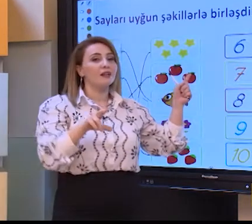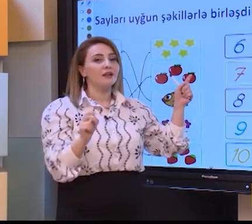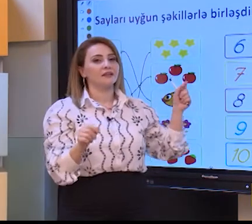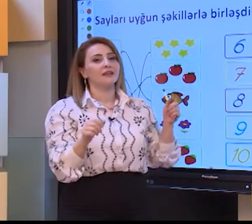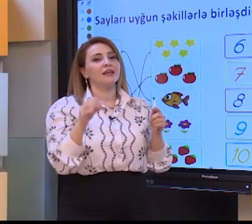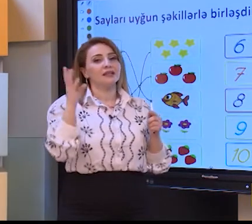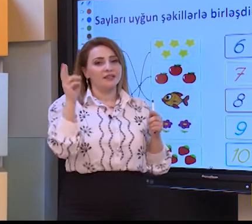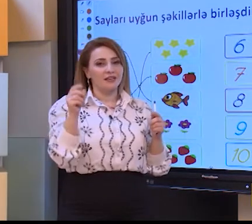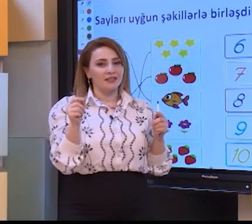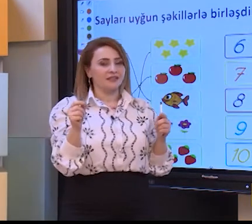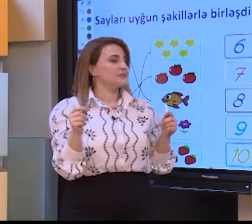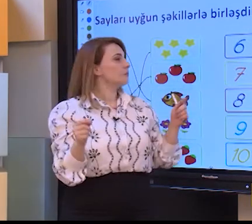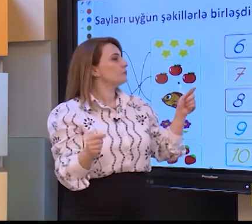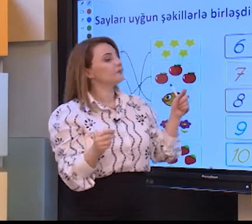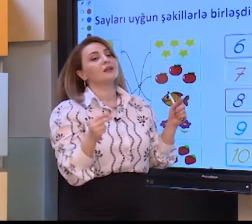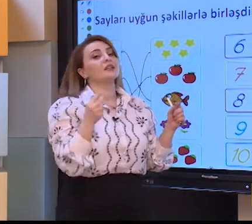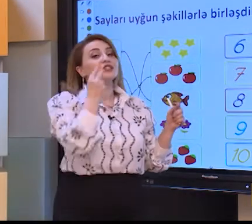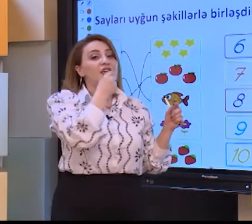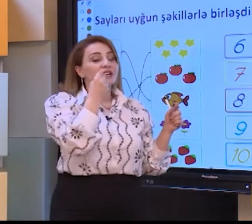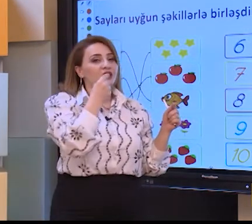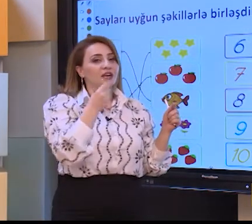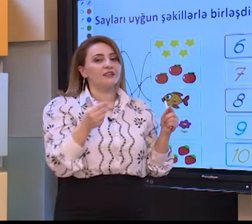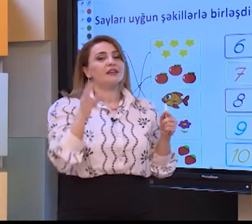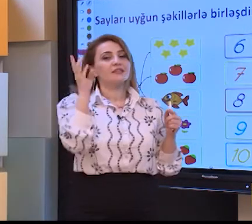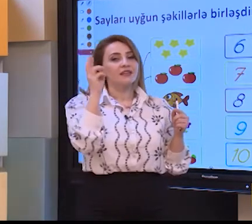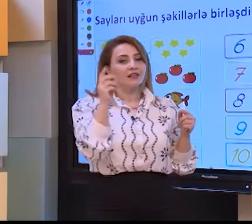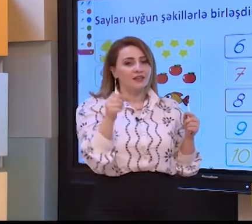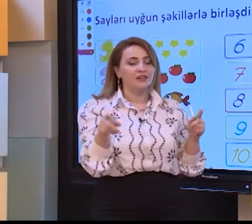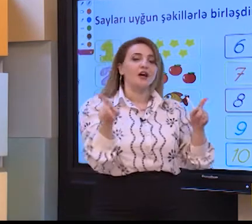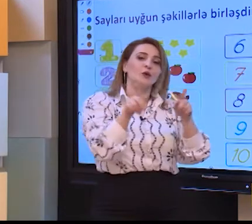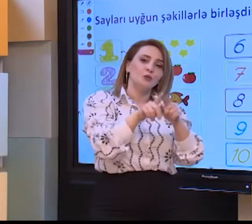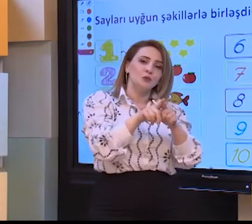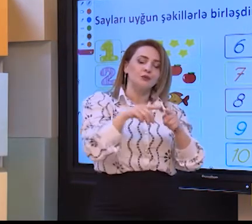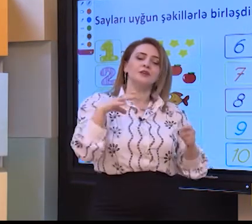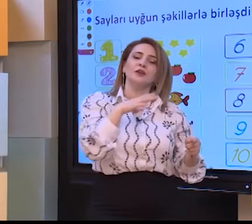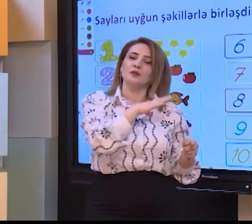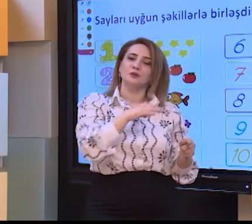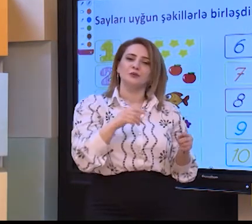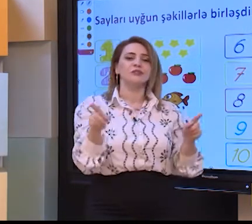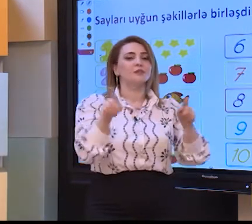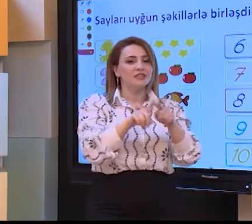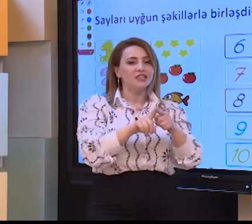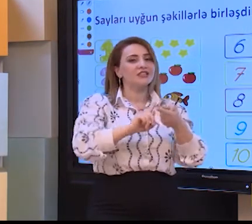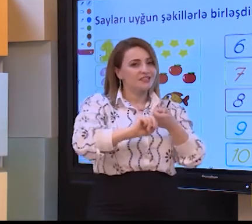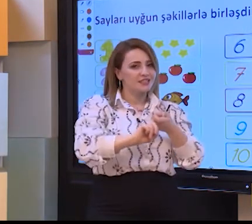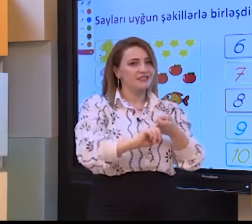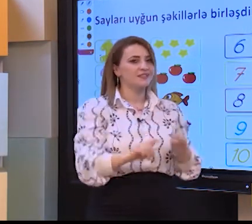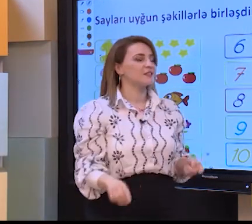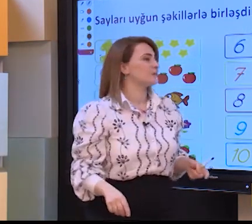Qalan sayları çiyələklərin saylarına uyğun özünüz birləşdirəcəksiniz.